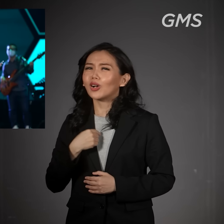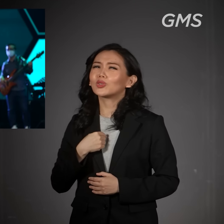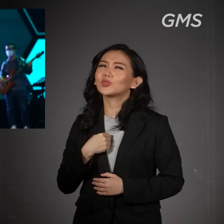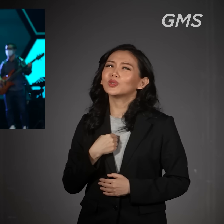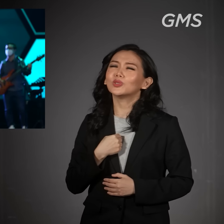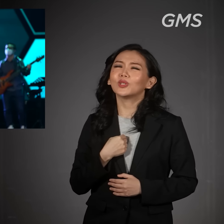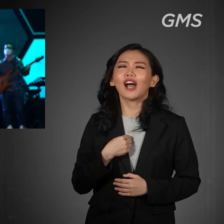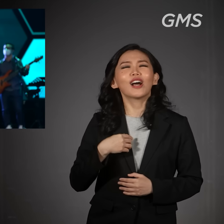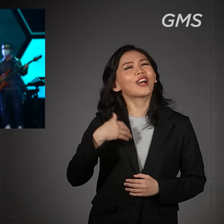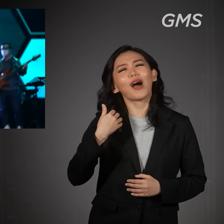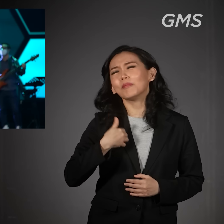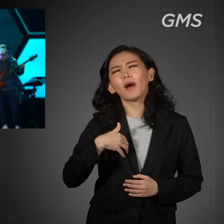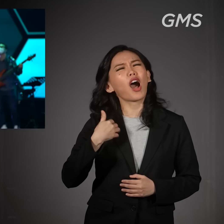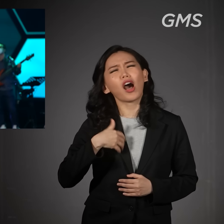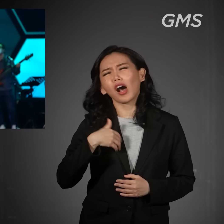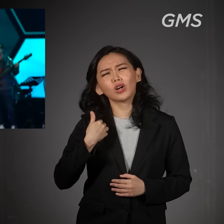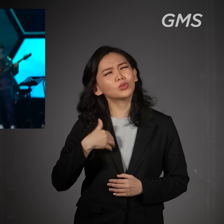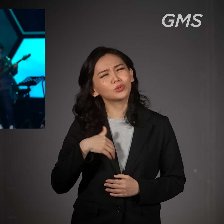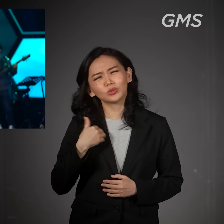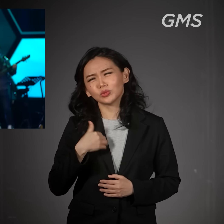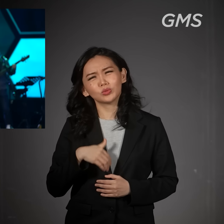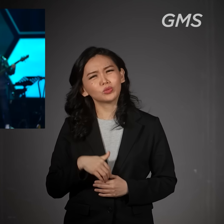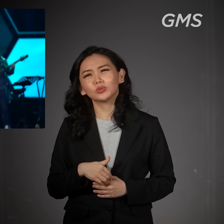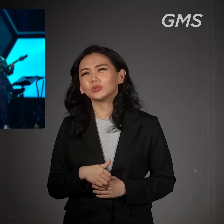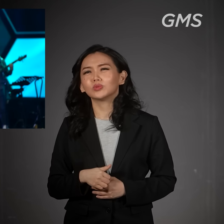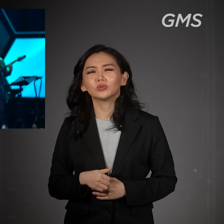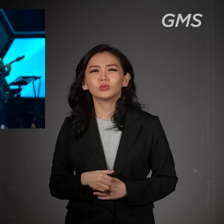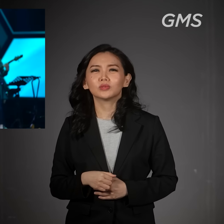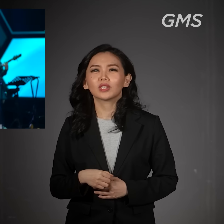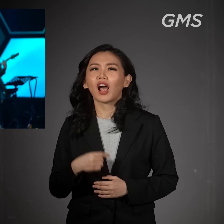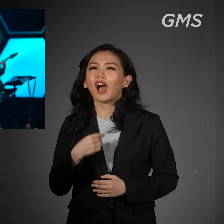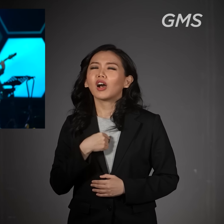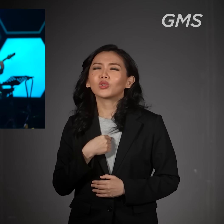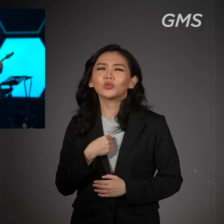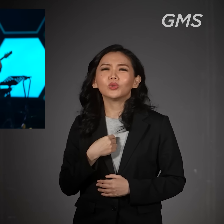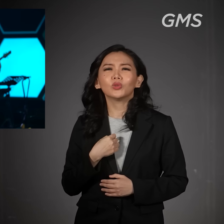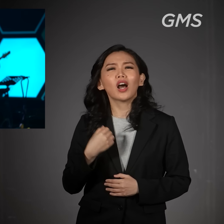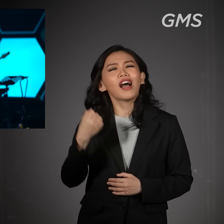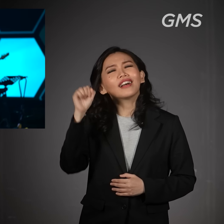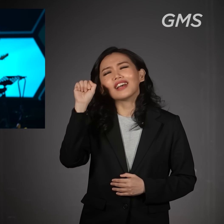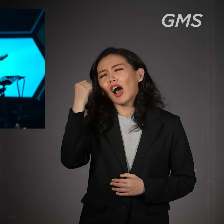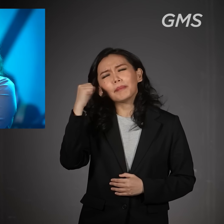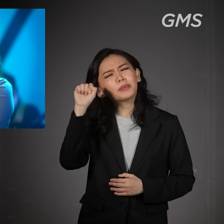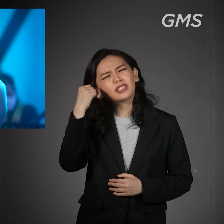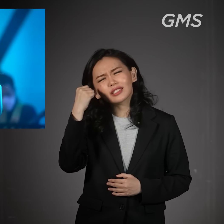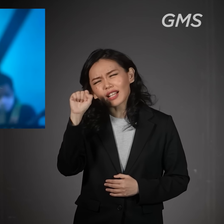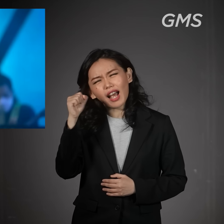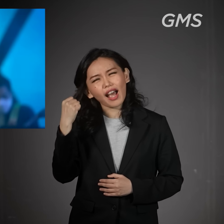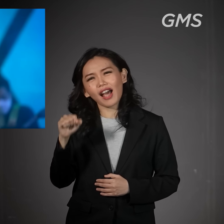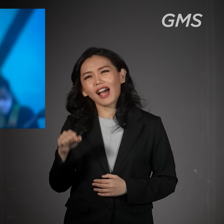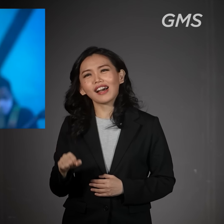Ku tak mau, ku tak